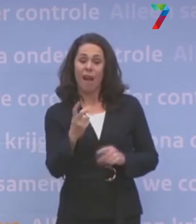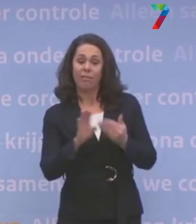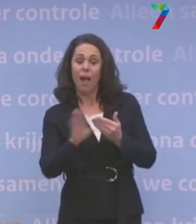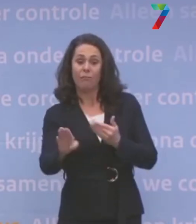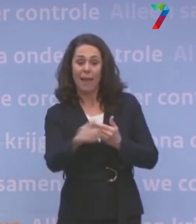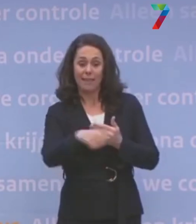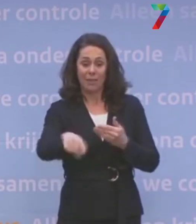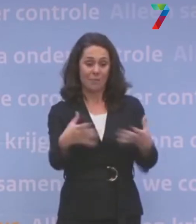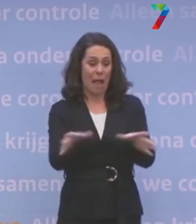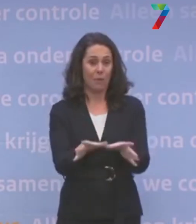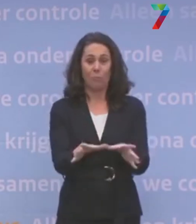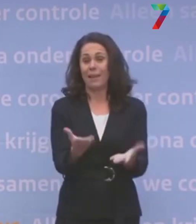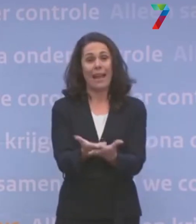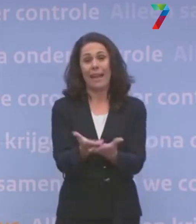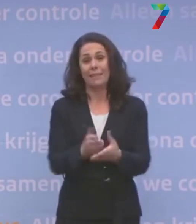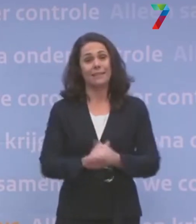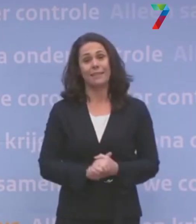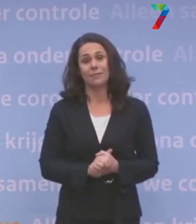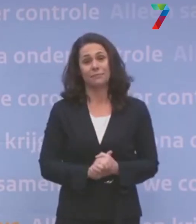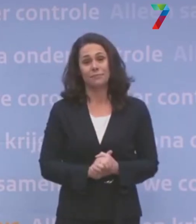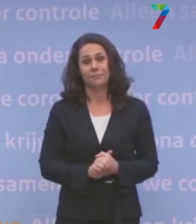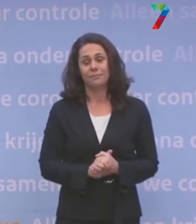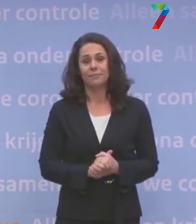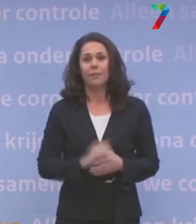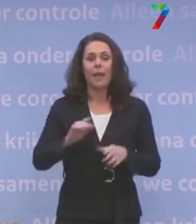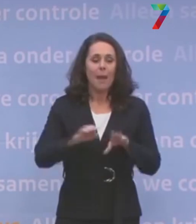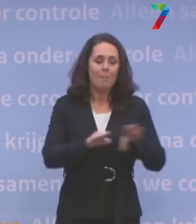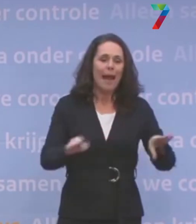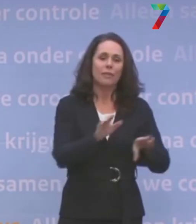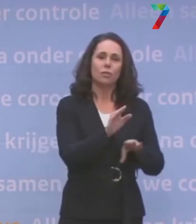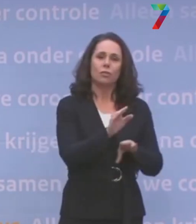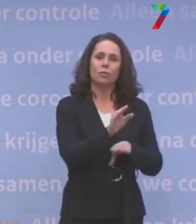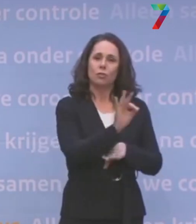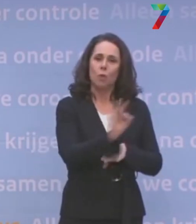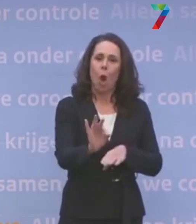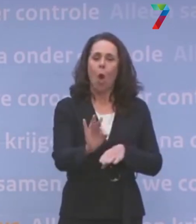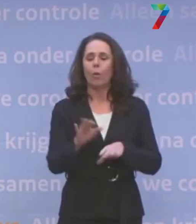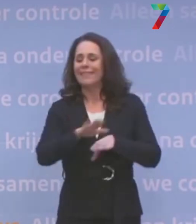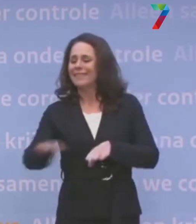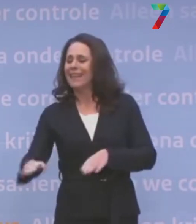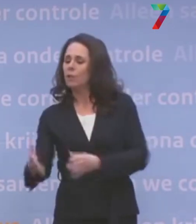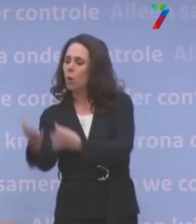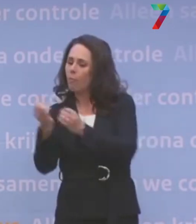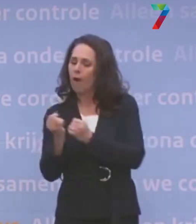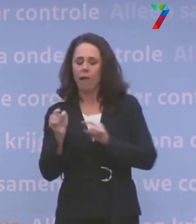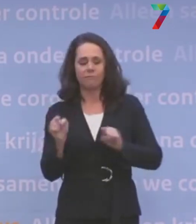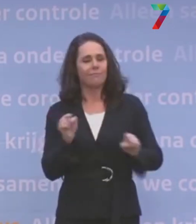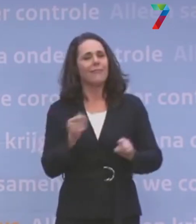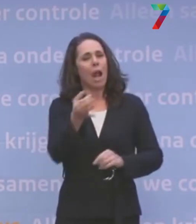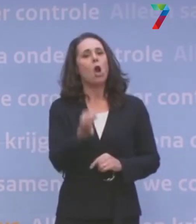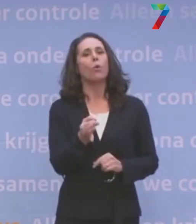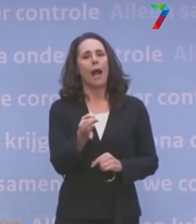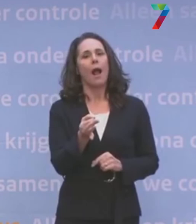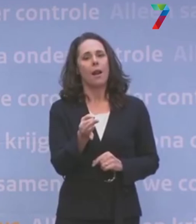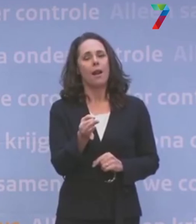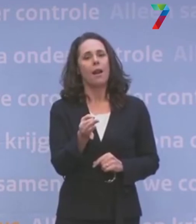niet realistisch. Het primair onderwijs en de kinderopvang hebben een lokale functie en dus legt deze